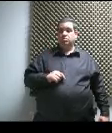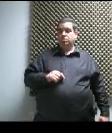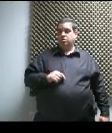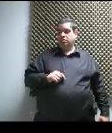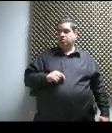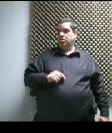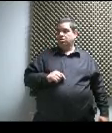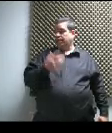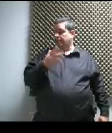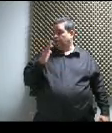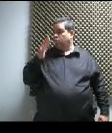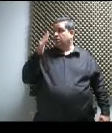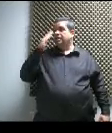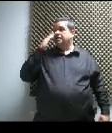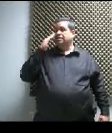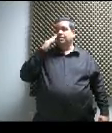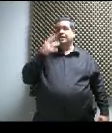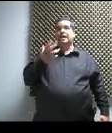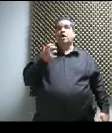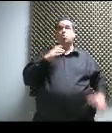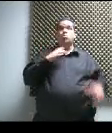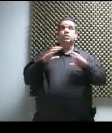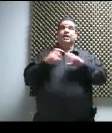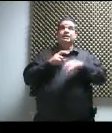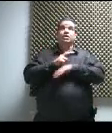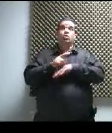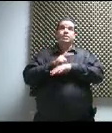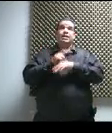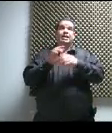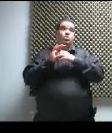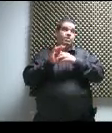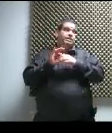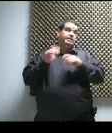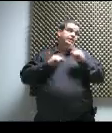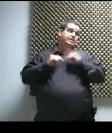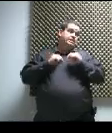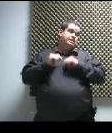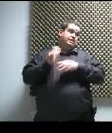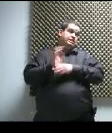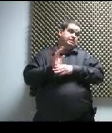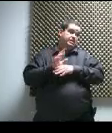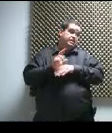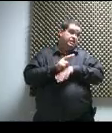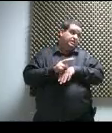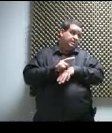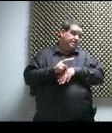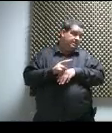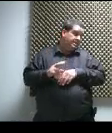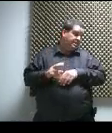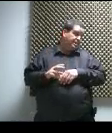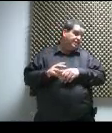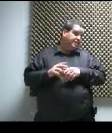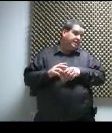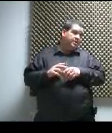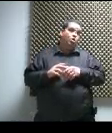Así que ya saben que ustedes quieren comunicarse con Vieques y la cooperativa de teatro y cine de Vieques, de cine y teatro de